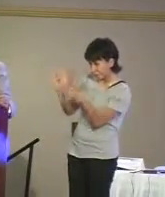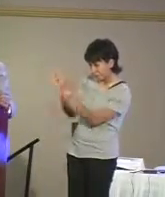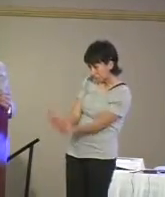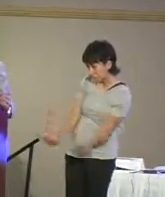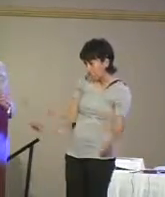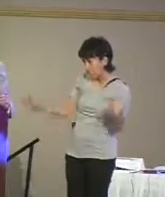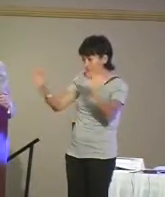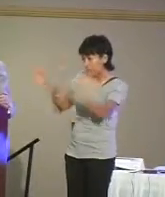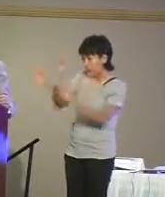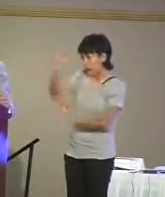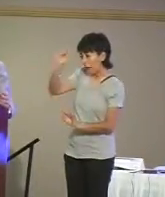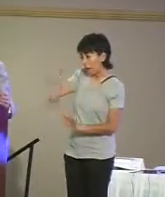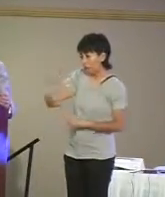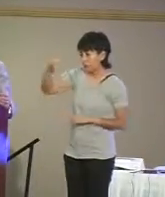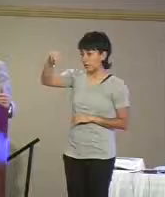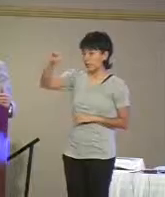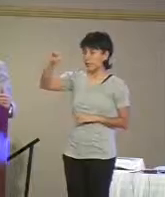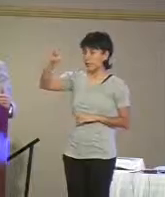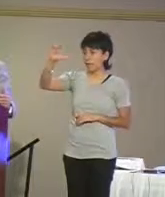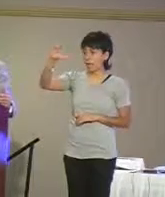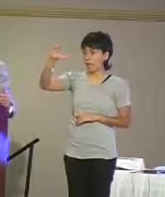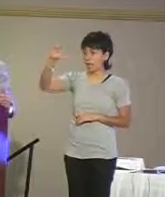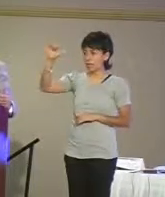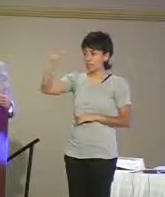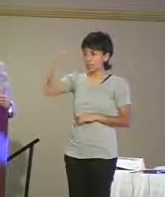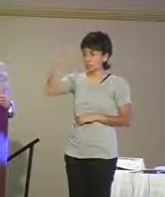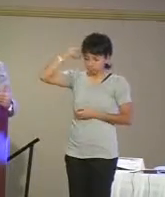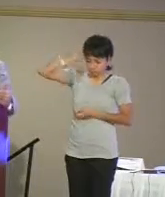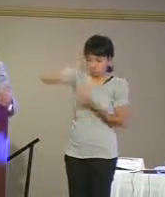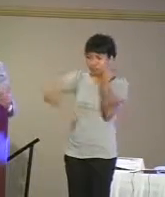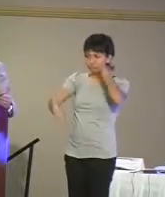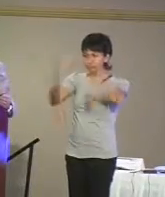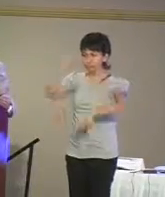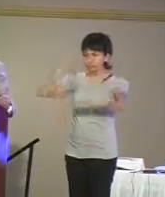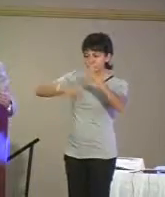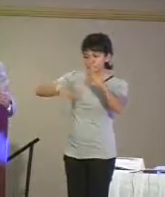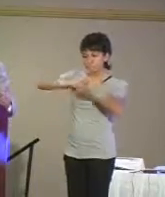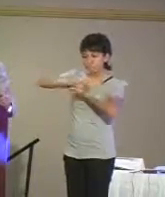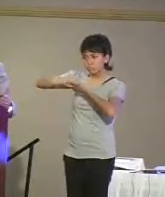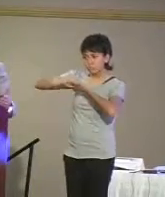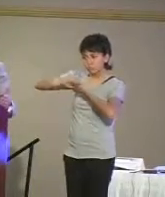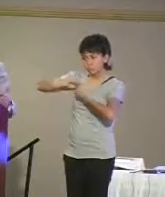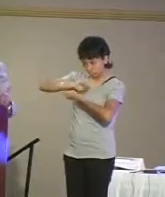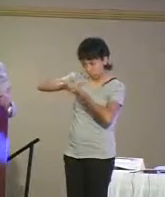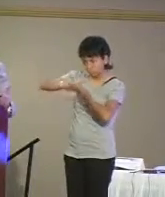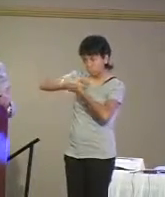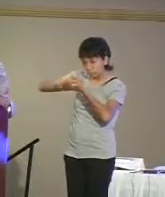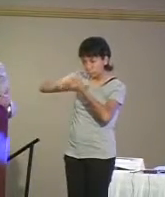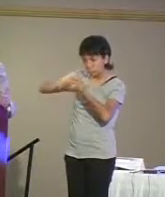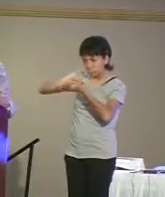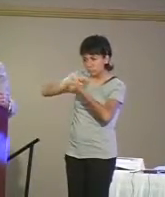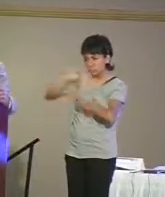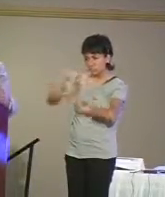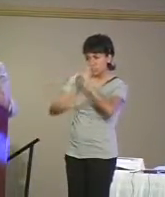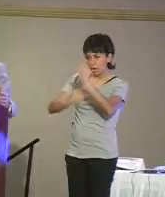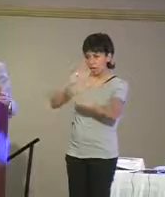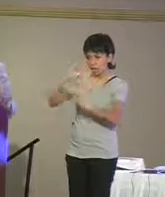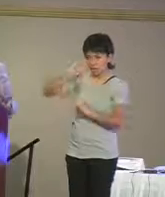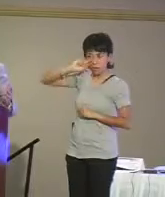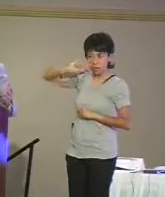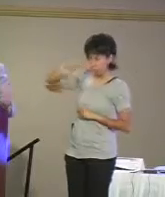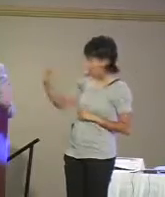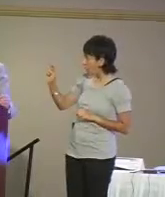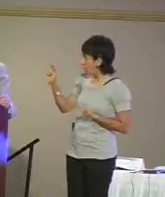metabólicos que integran el hecho de cómo se activan los sistemas metabólicos para